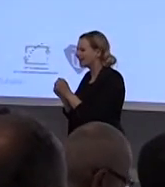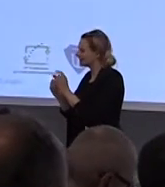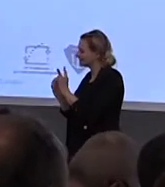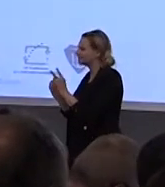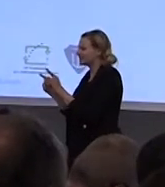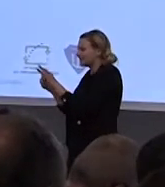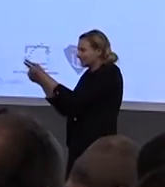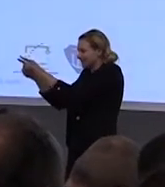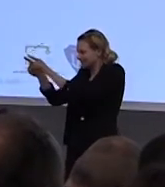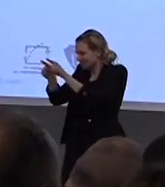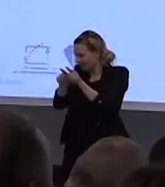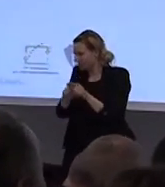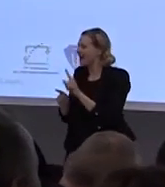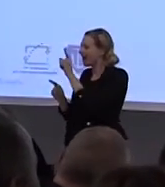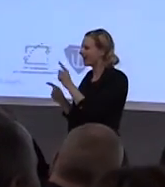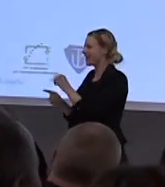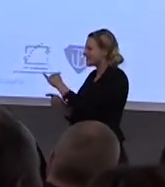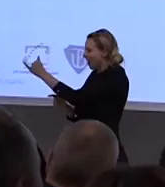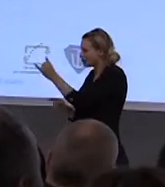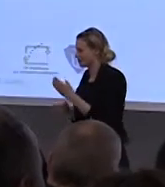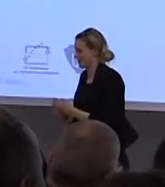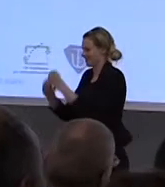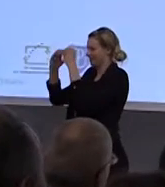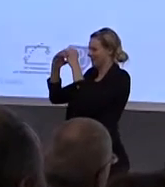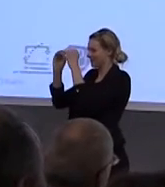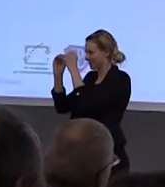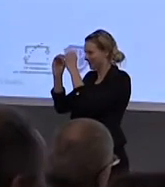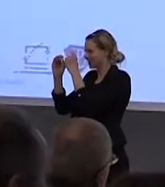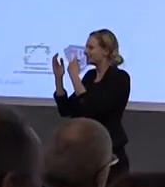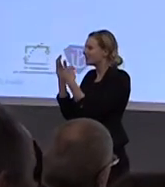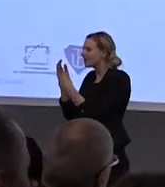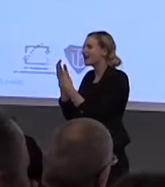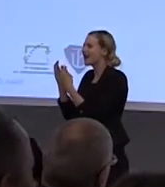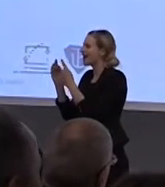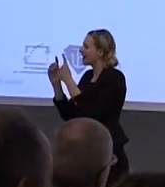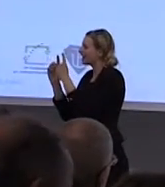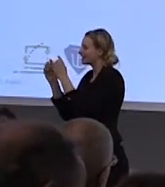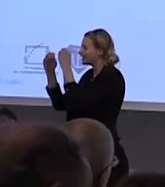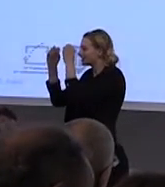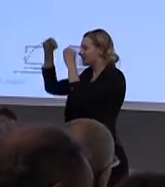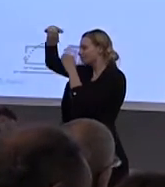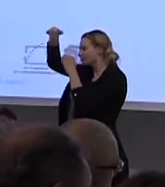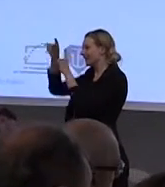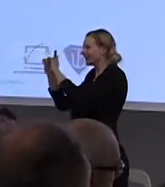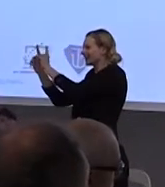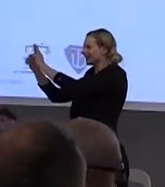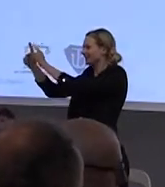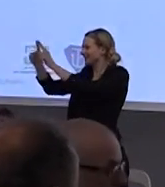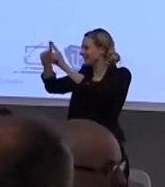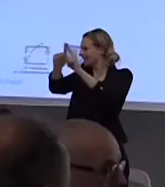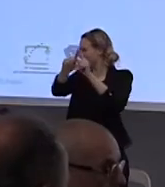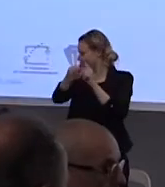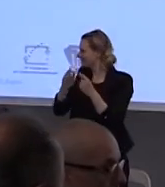tím kaleidoskopem trošku pootočíme. Pořád jsou tam ta samá sklíčka, ty samé barvy, ale zároveň už skládají docela